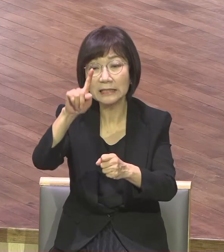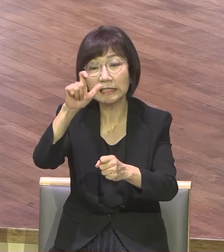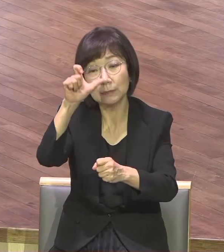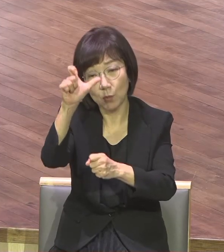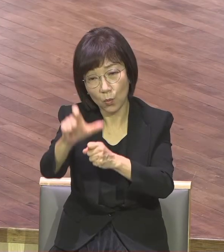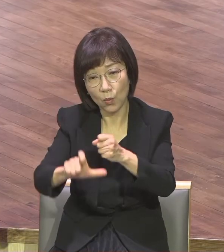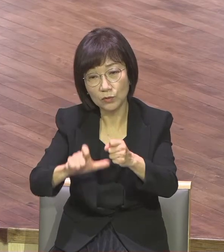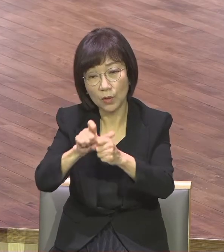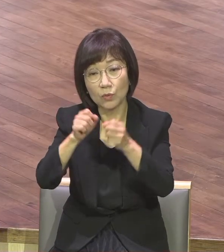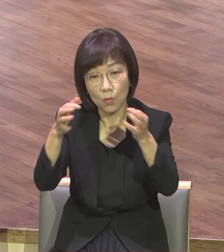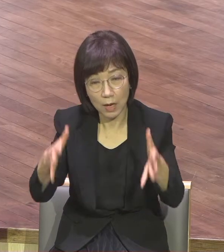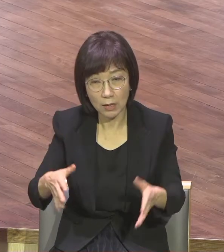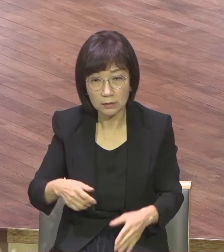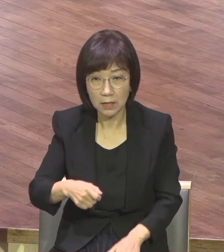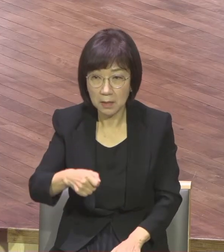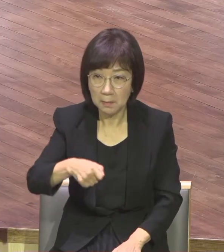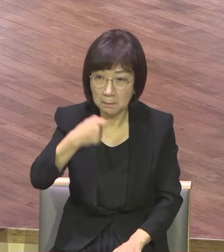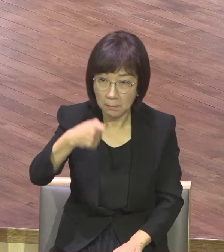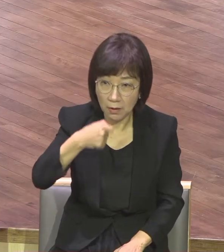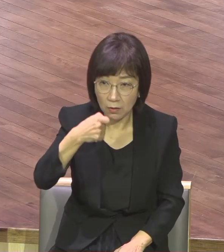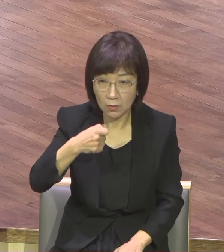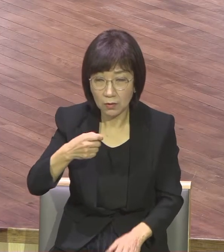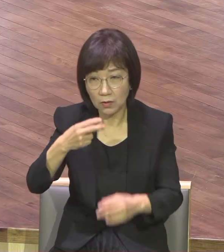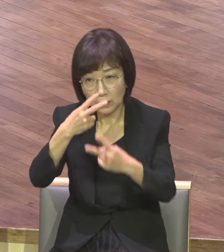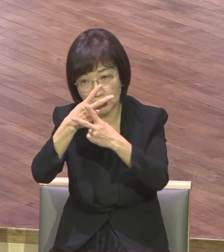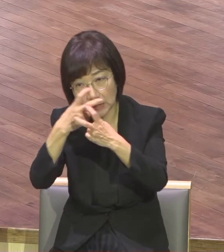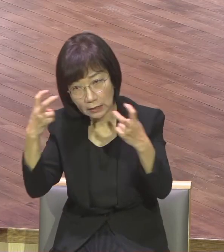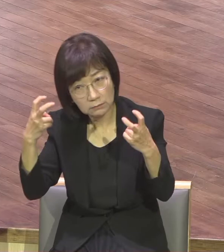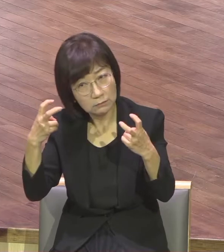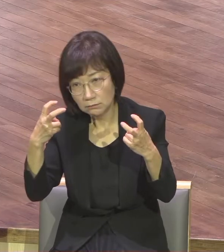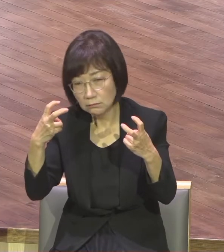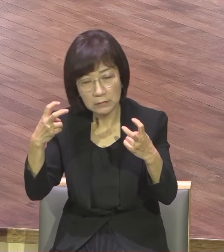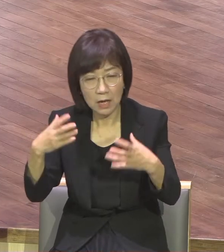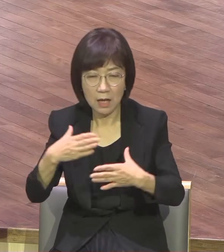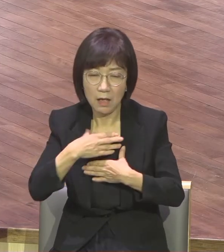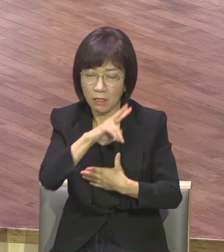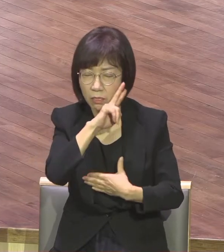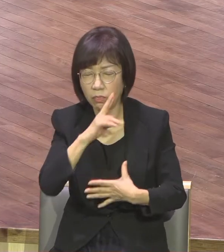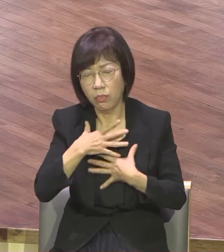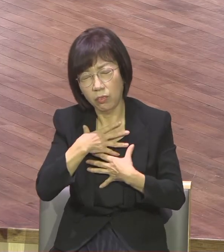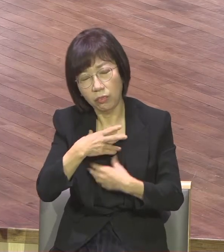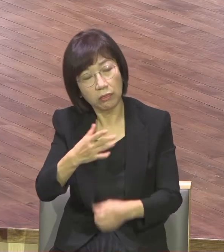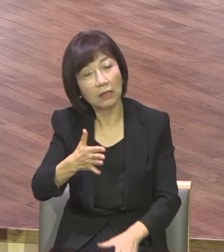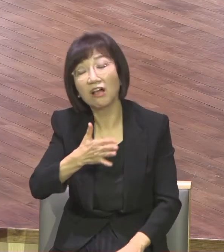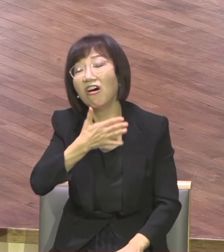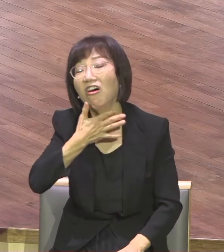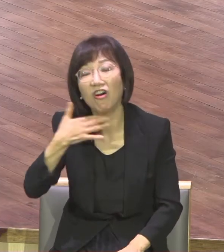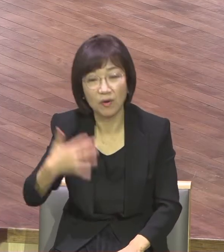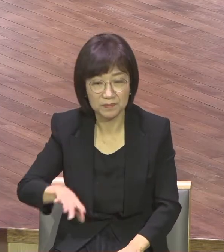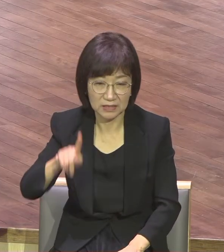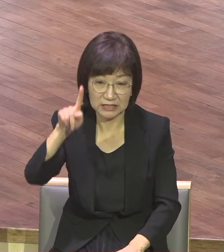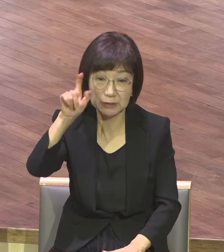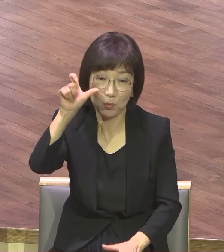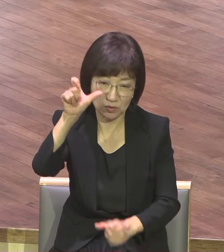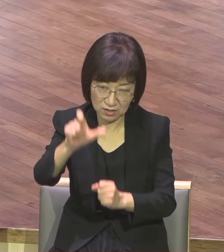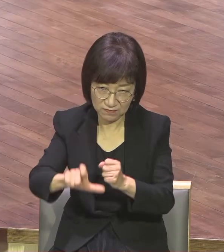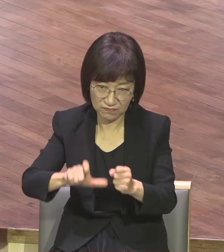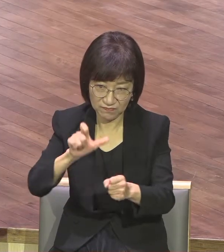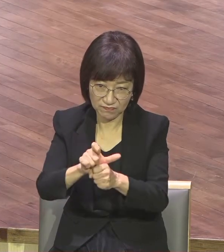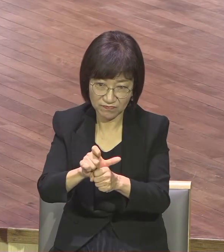먹는지 뭘 자는지 이불을 펴고 양말을 벗고 잔 적이 없다니까요. 그 정도로 하나님 앞에